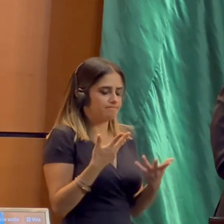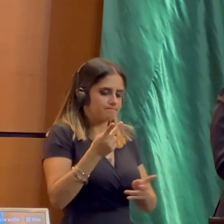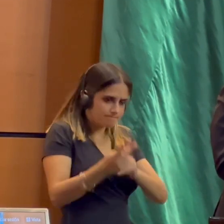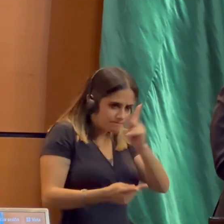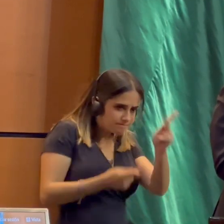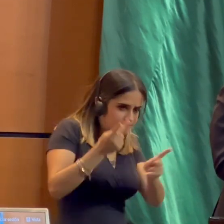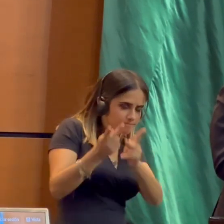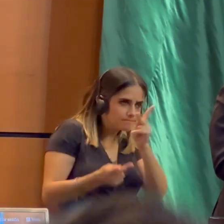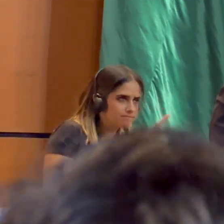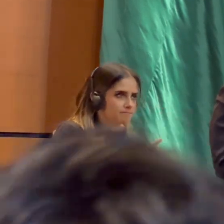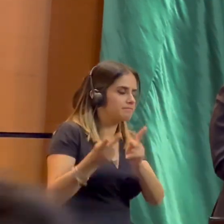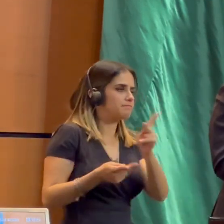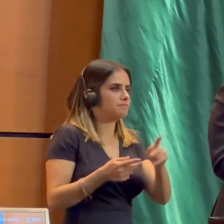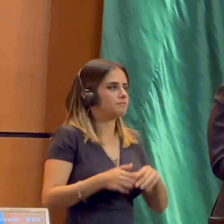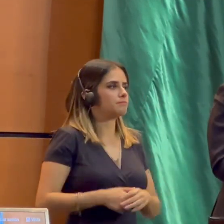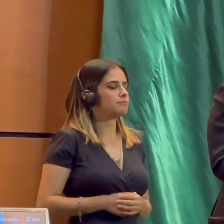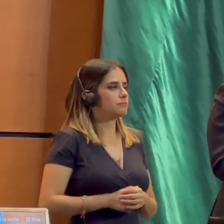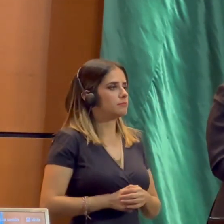ないという答弁です。